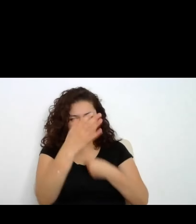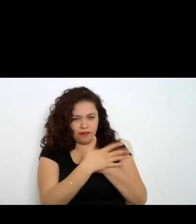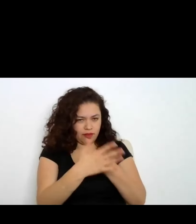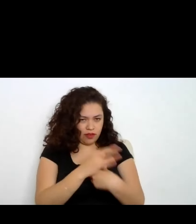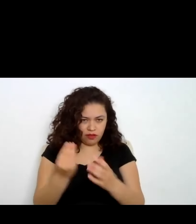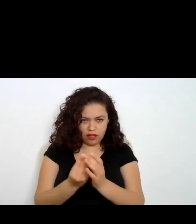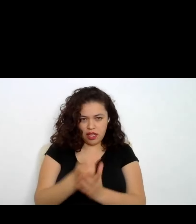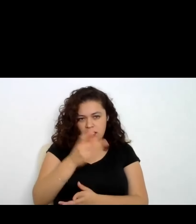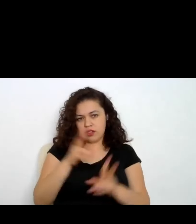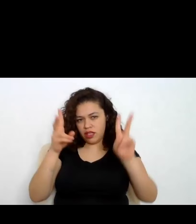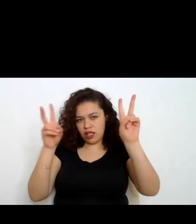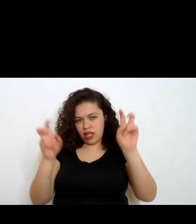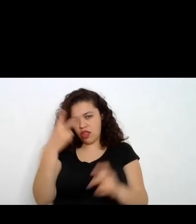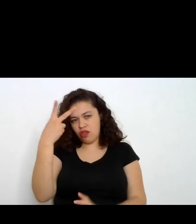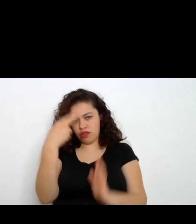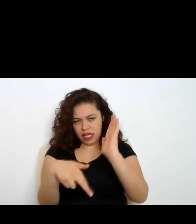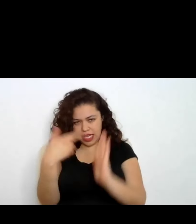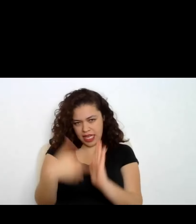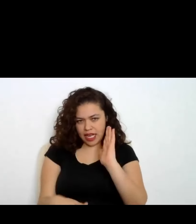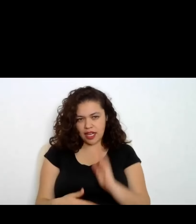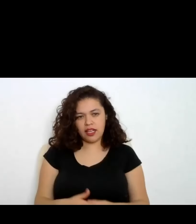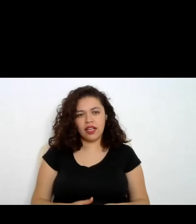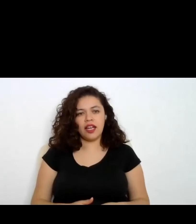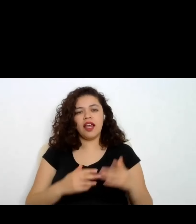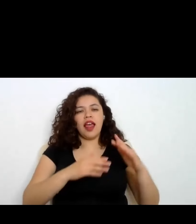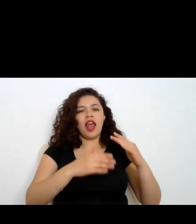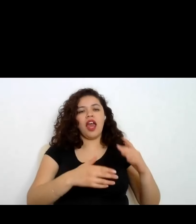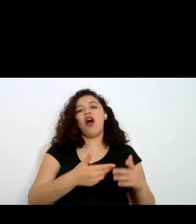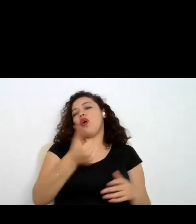ver en los 2 talleres siguientes,